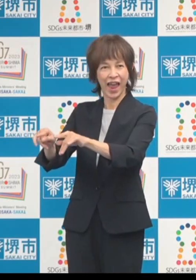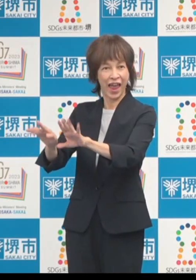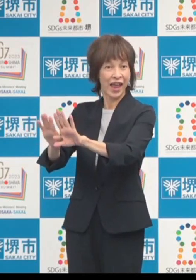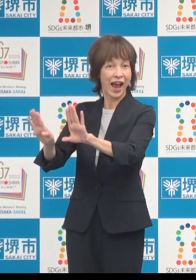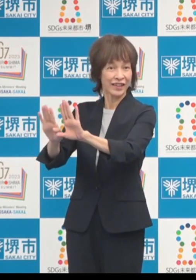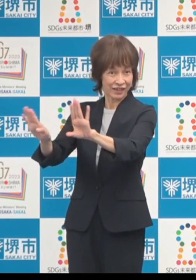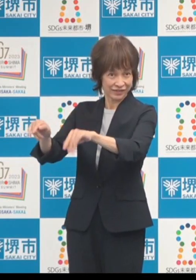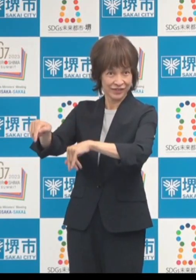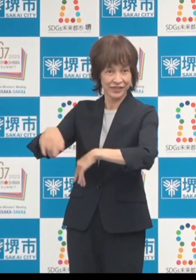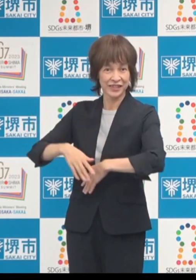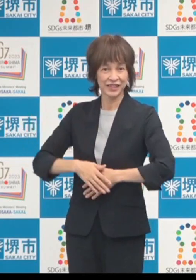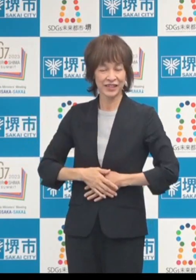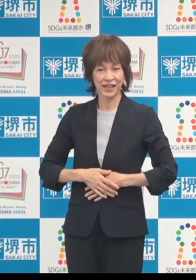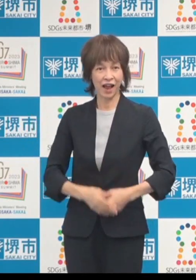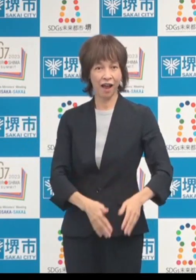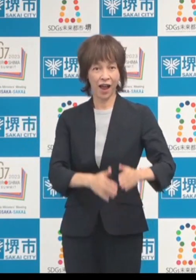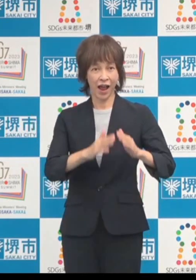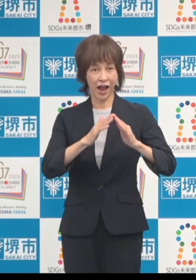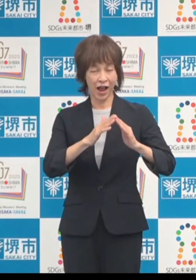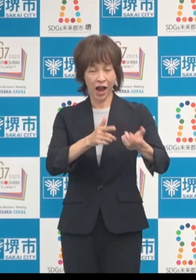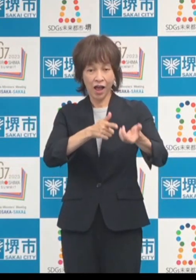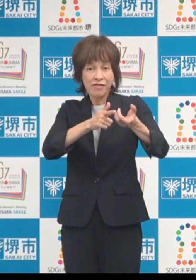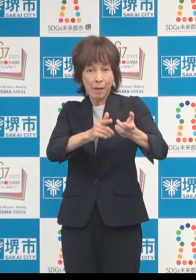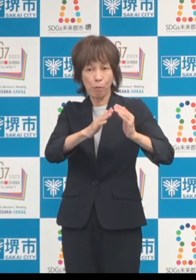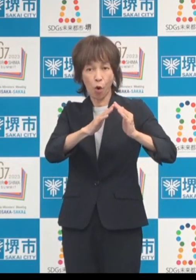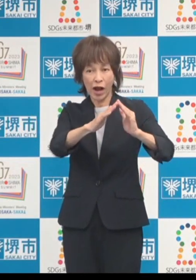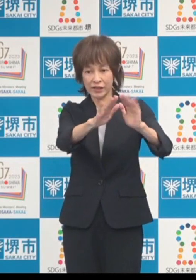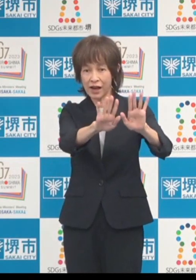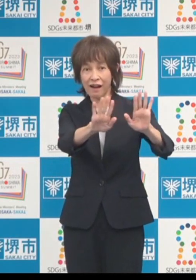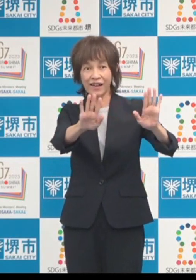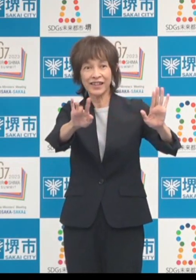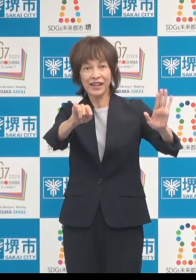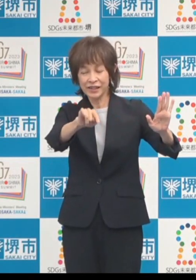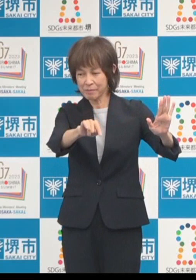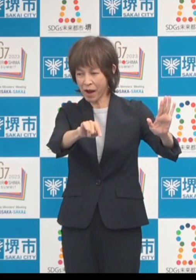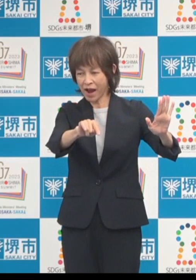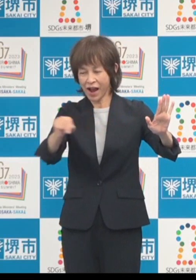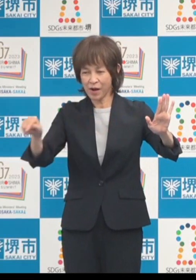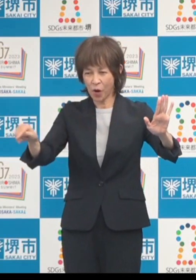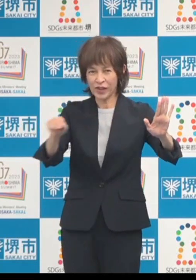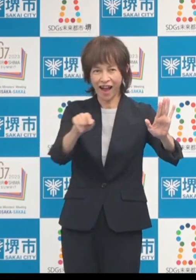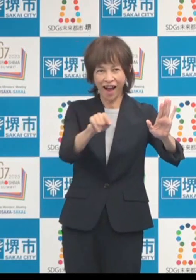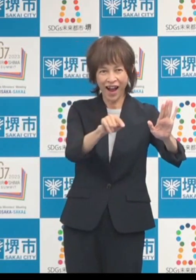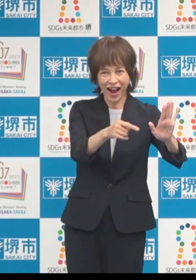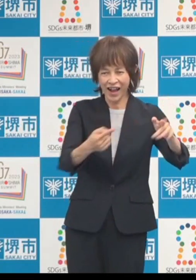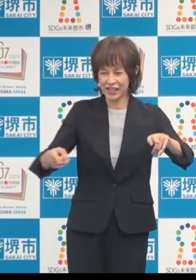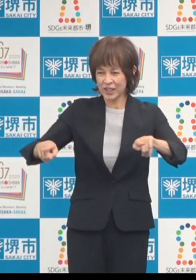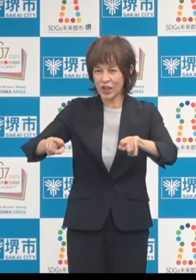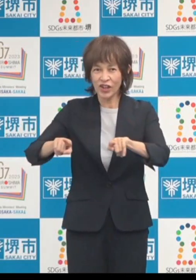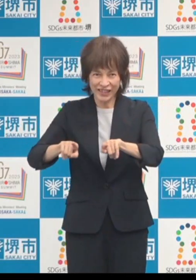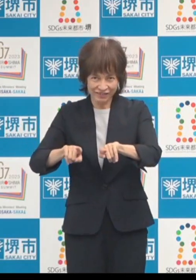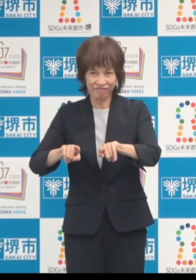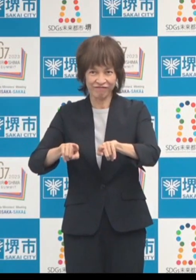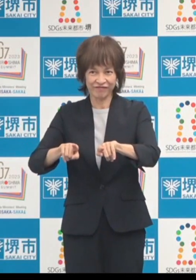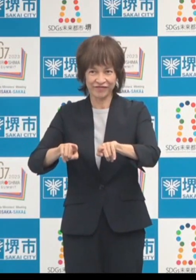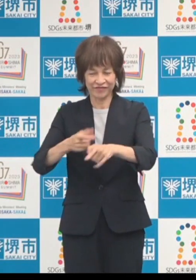ども、鉄砲鍛冶屋敷の開館によってですね、お互い共存共栄と申します